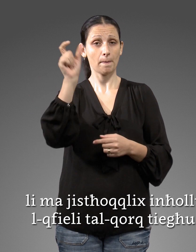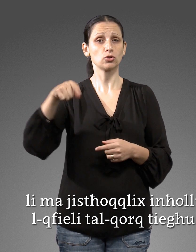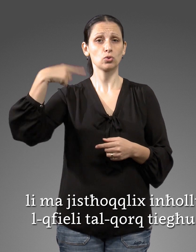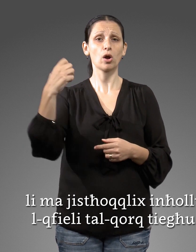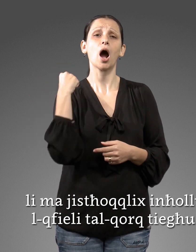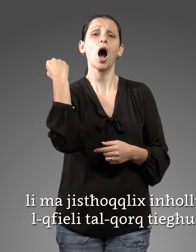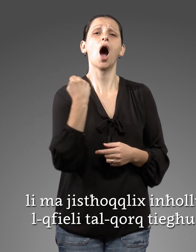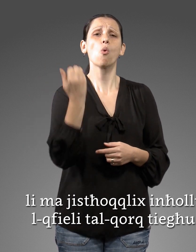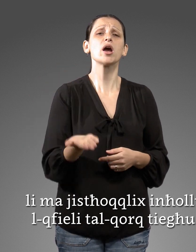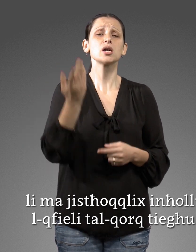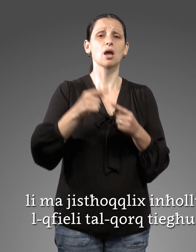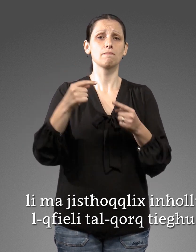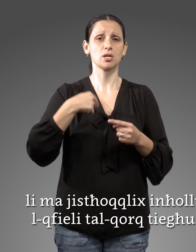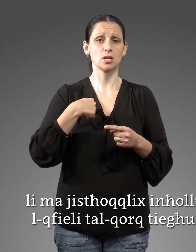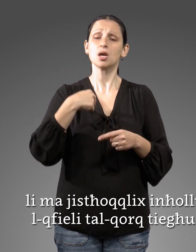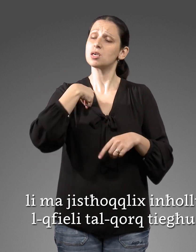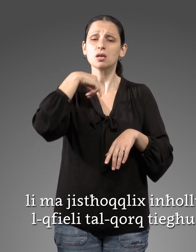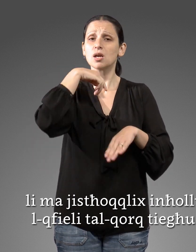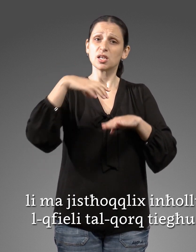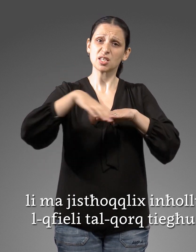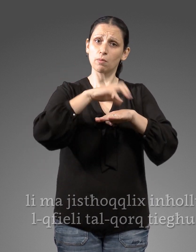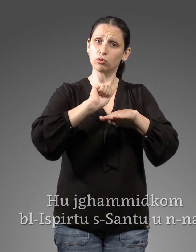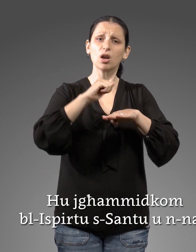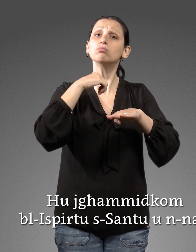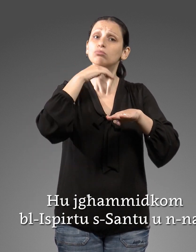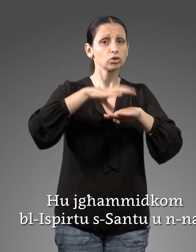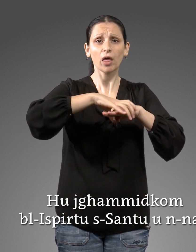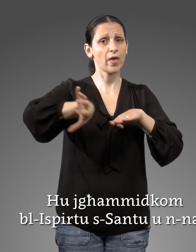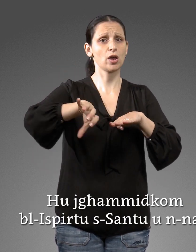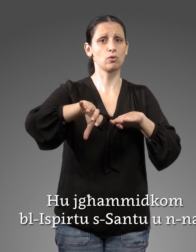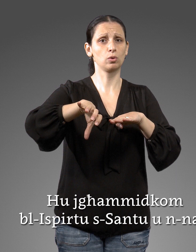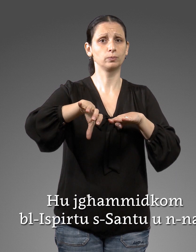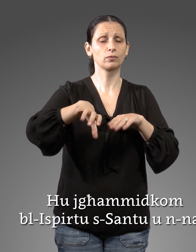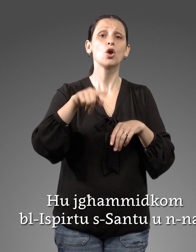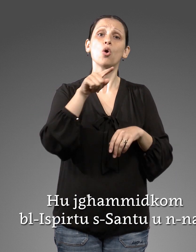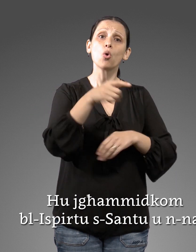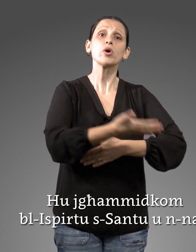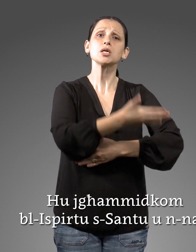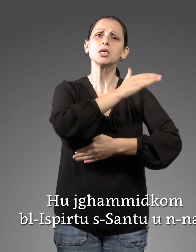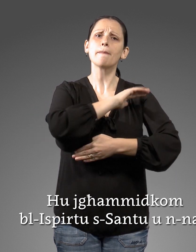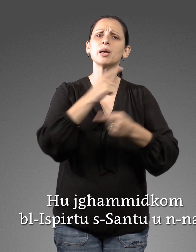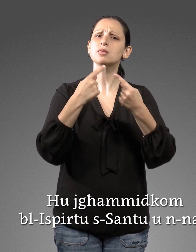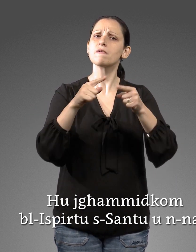lix Inħolli il-fil-tal-qorq Tijow Uja' mid-kom bil-spiritu s-santu Un-nar